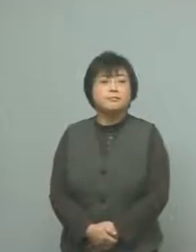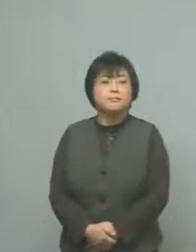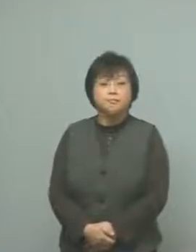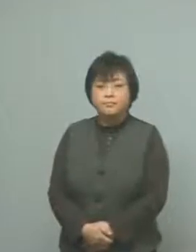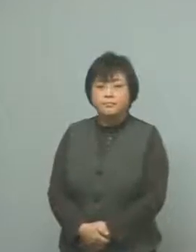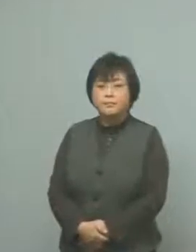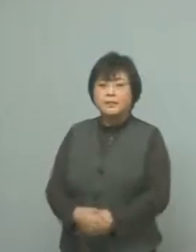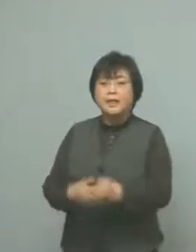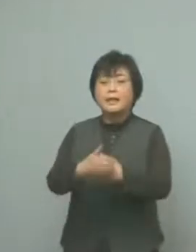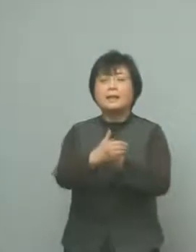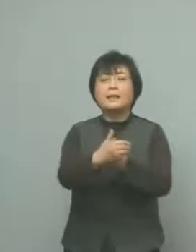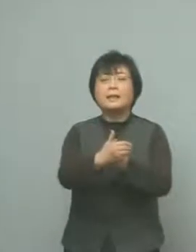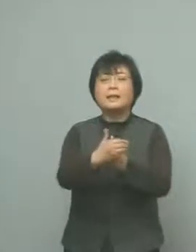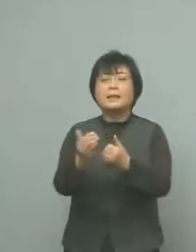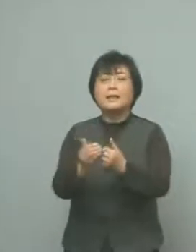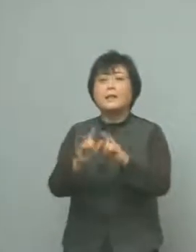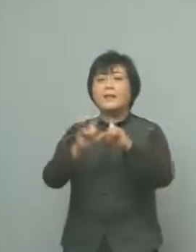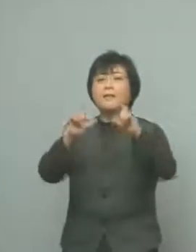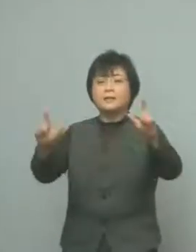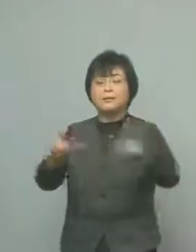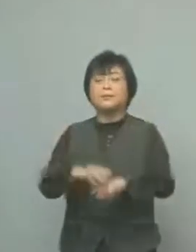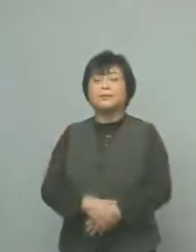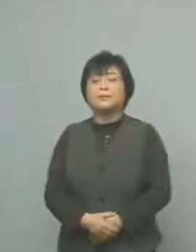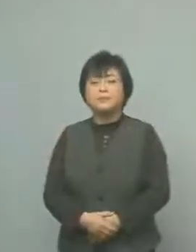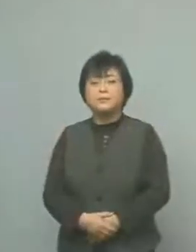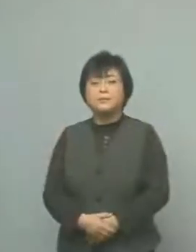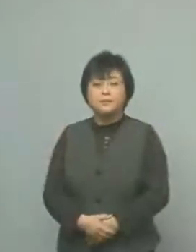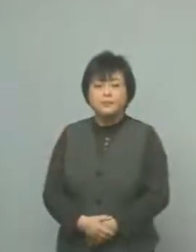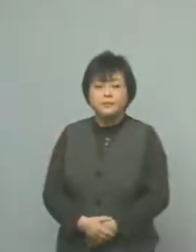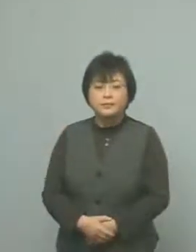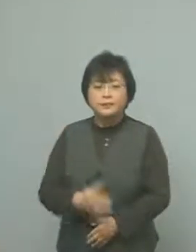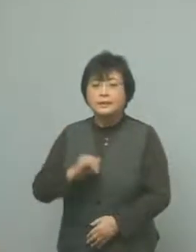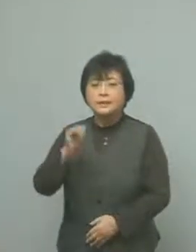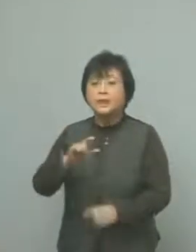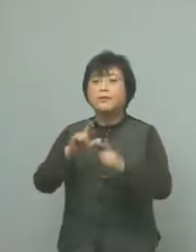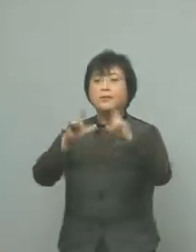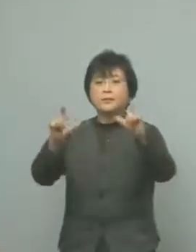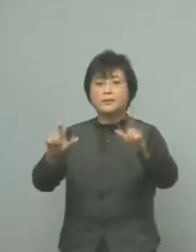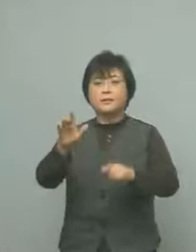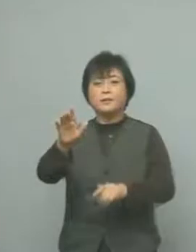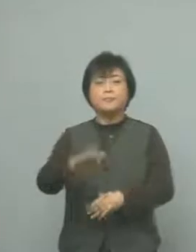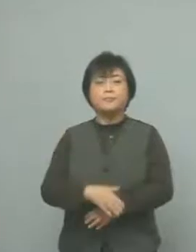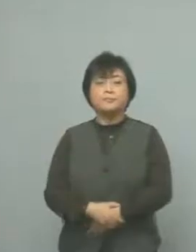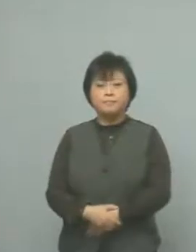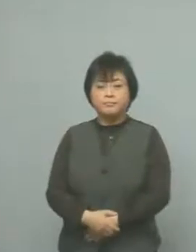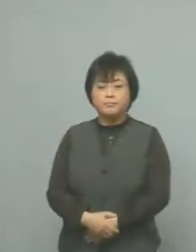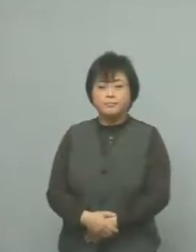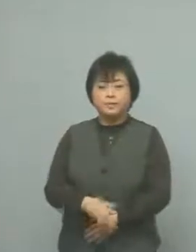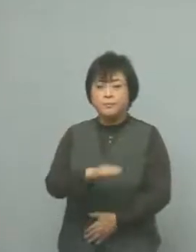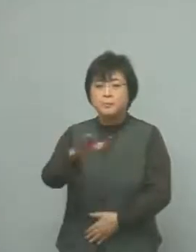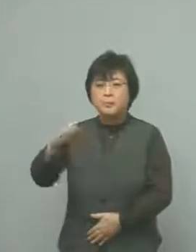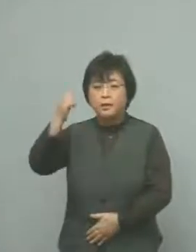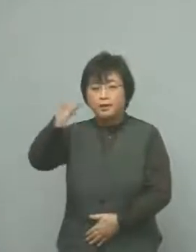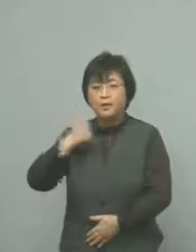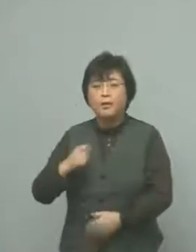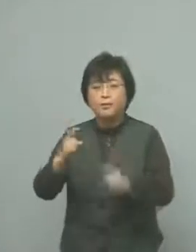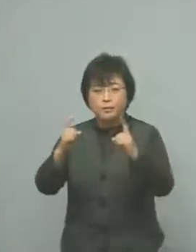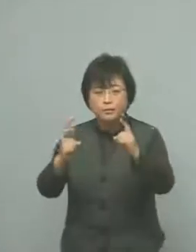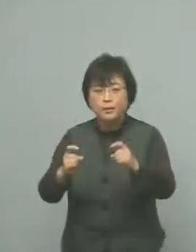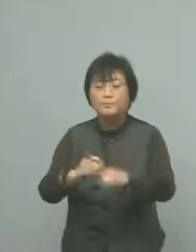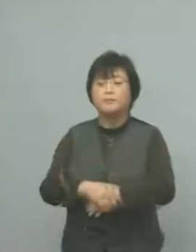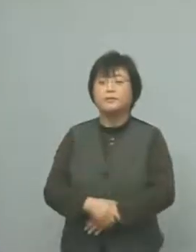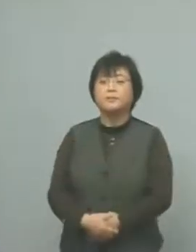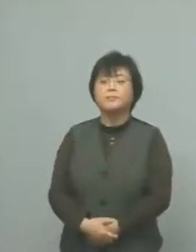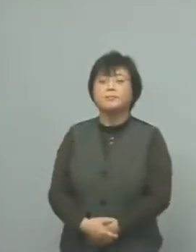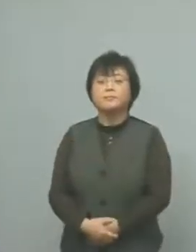それでは定例の記者会見を始めさせていただきます。はじめに知事から発言がございます。 皆さんおはようございます。